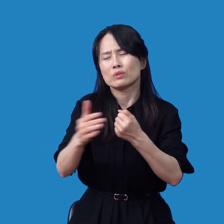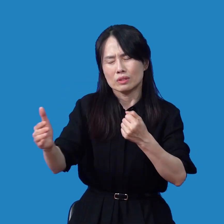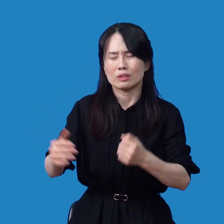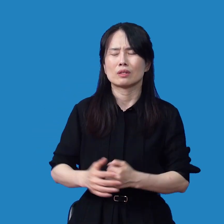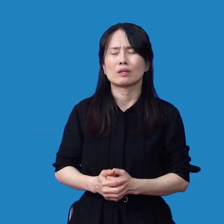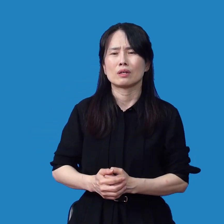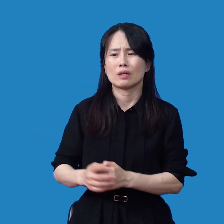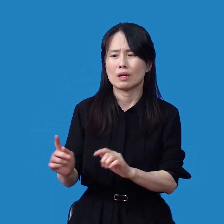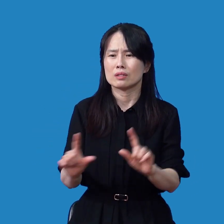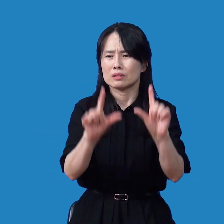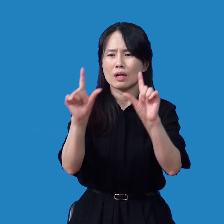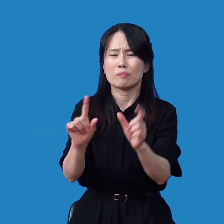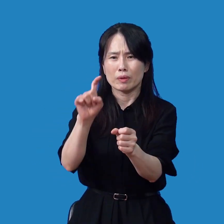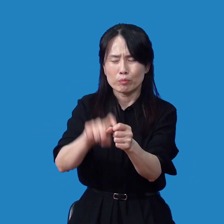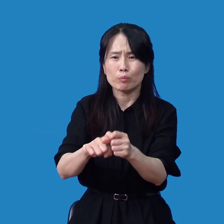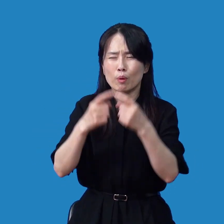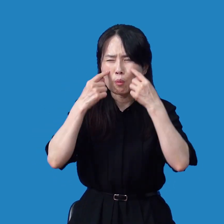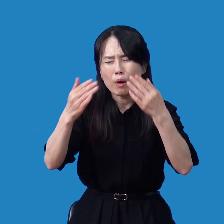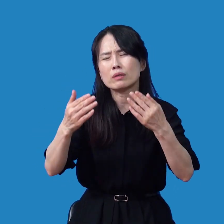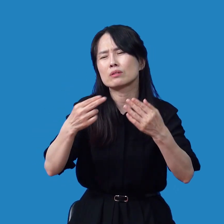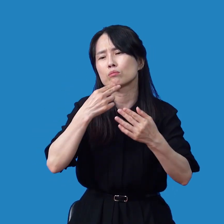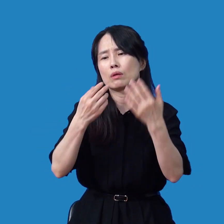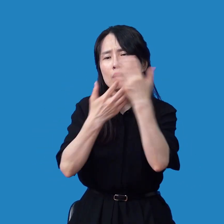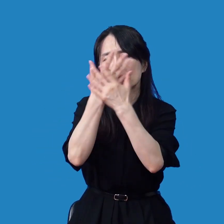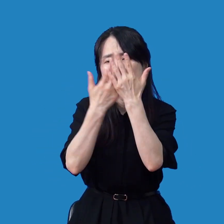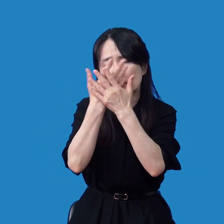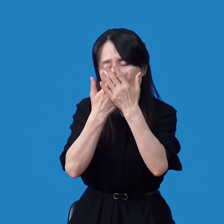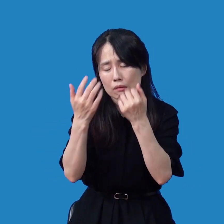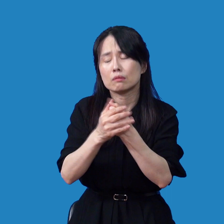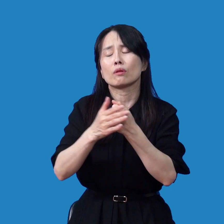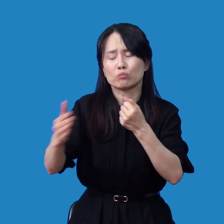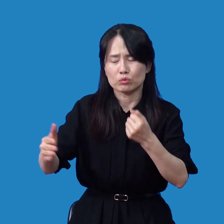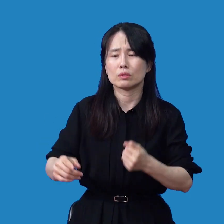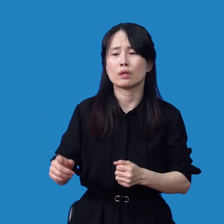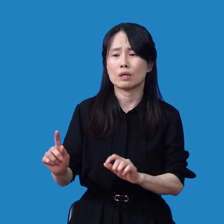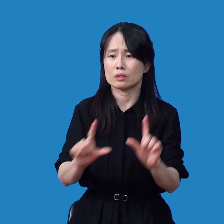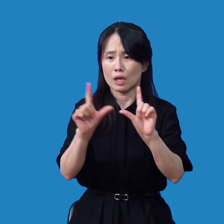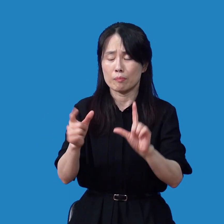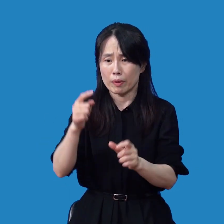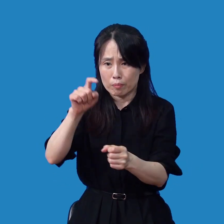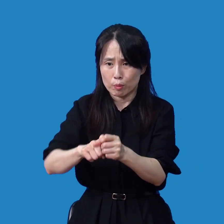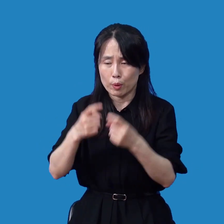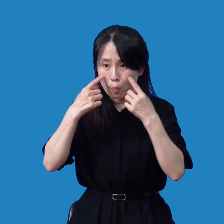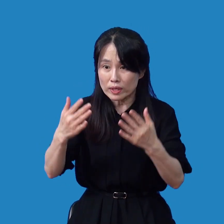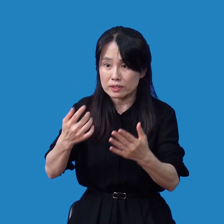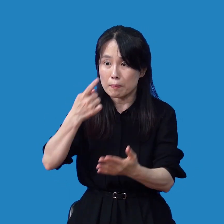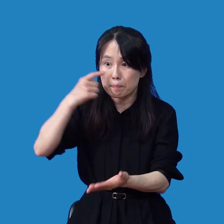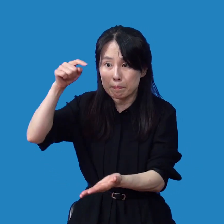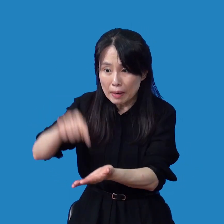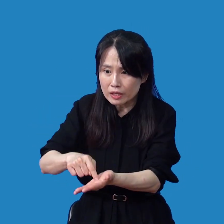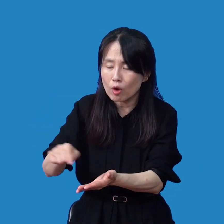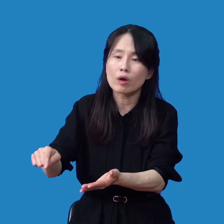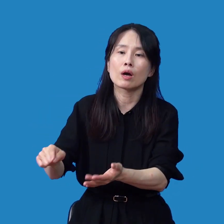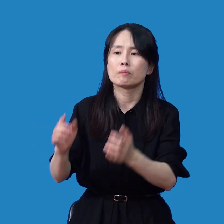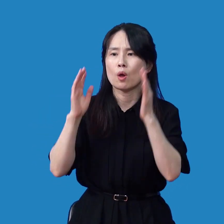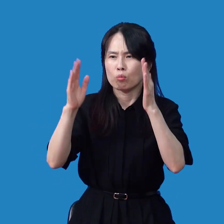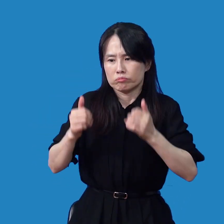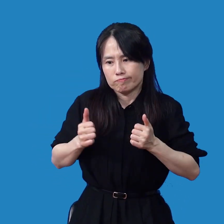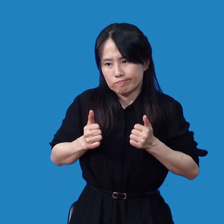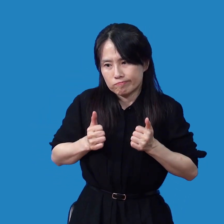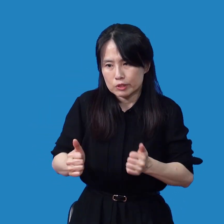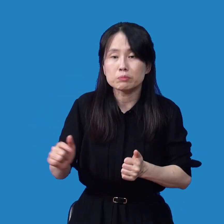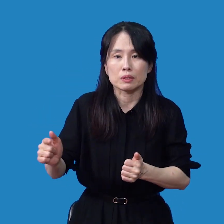손에 흔들 깃발이 없기 때문입니다. 흔들 깃발만 쥐어주면 공부하지 말라고 해도 할